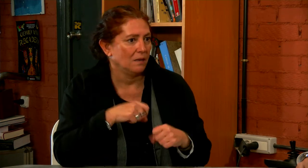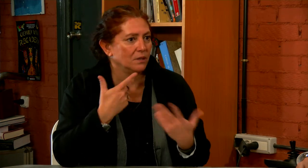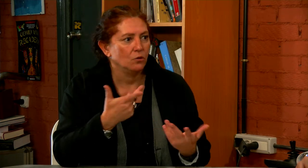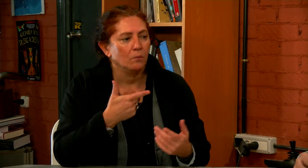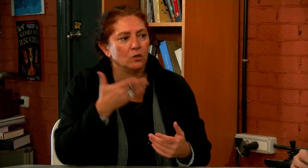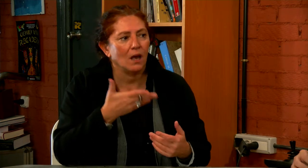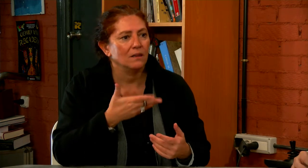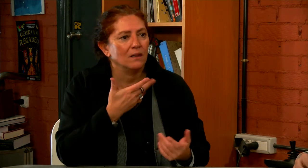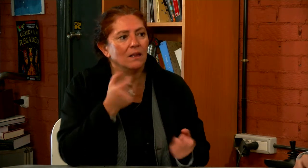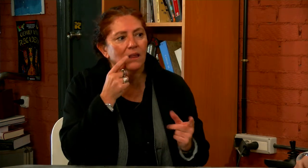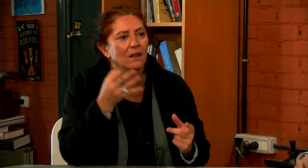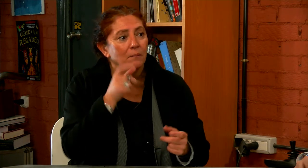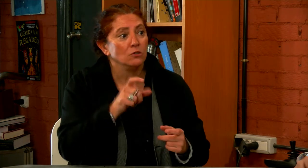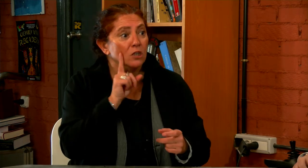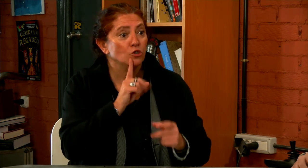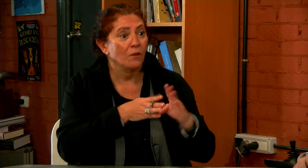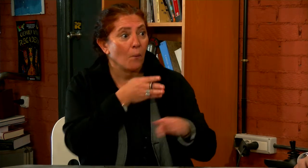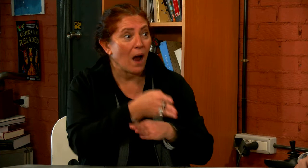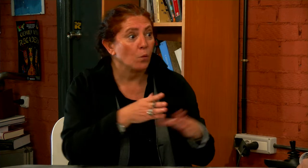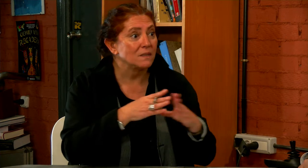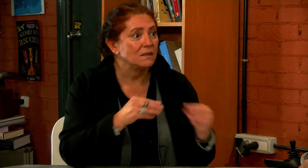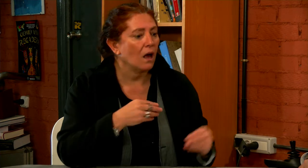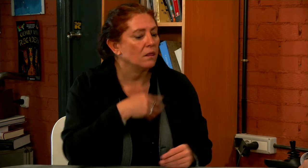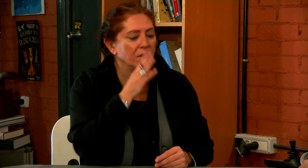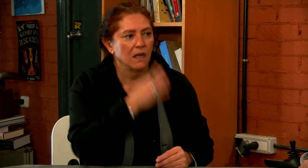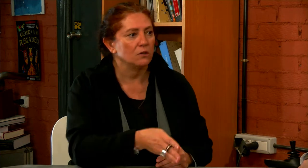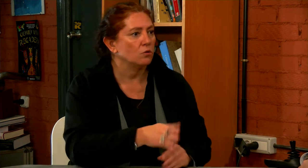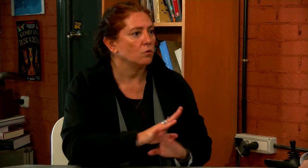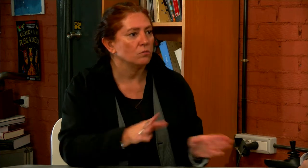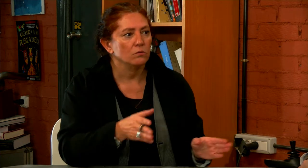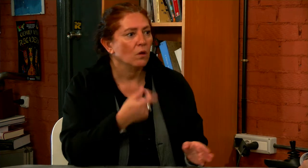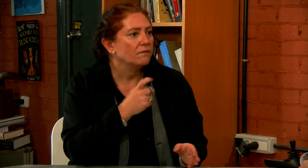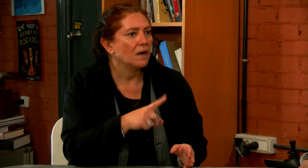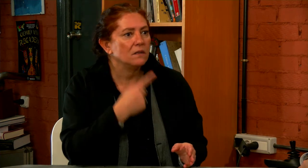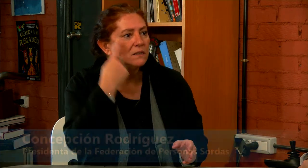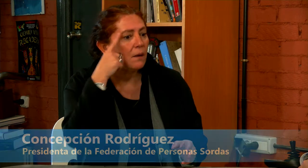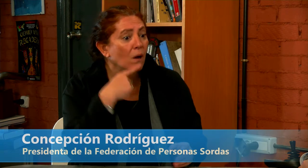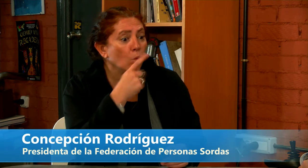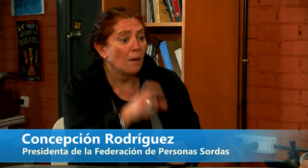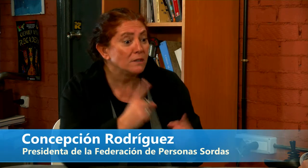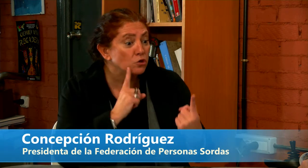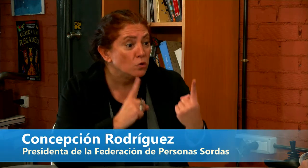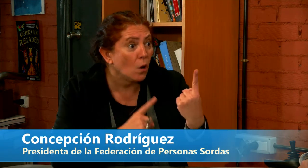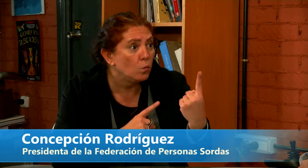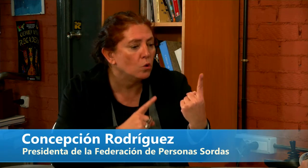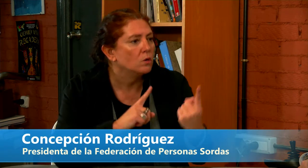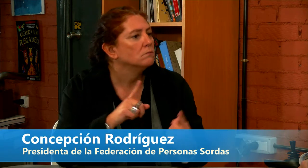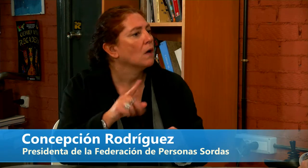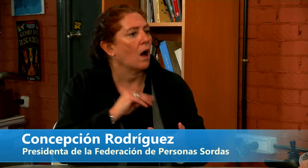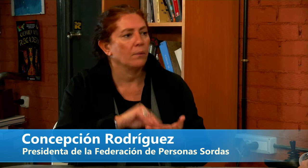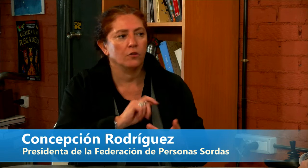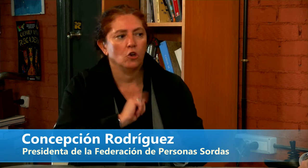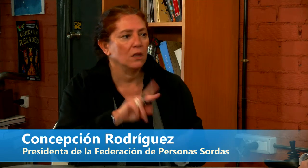para nosotros es muy difícil saber esos datos en concretos, porque en el momento que una persona sorda quiere acceder a la universidad,